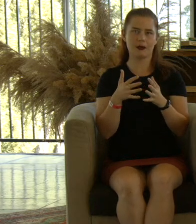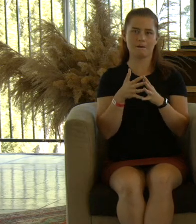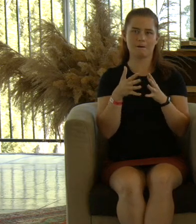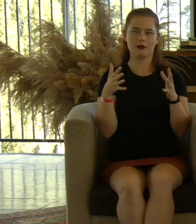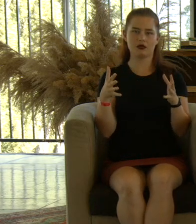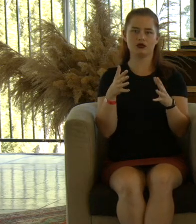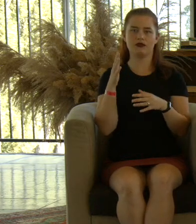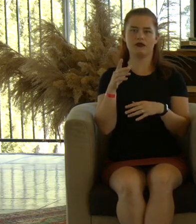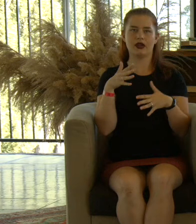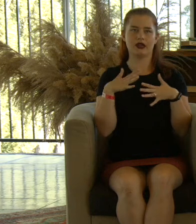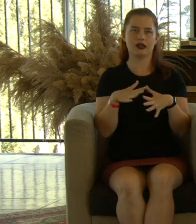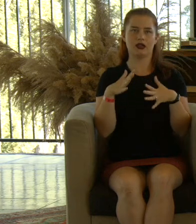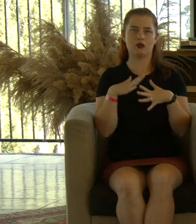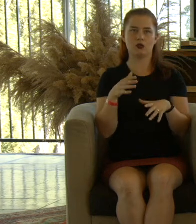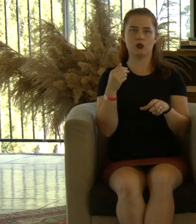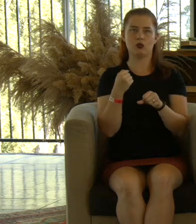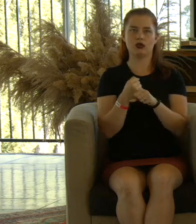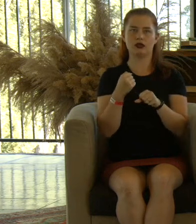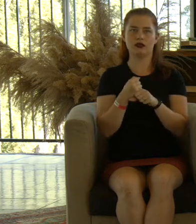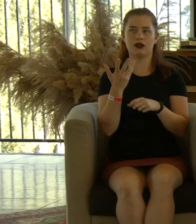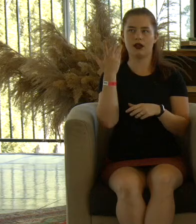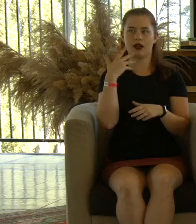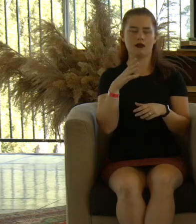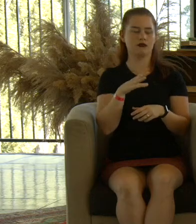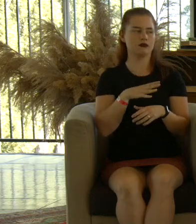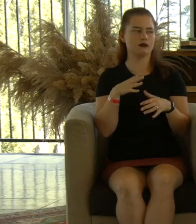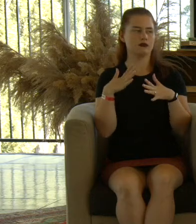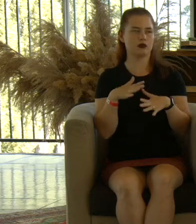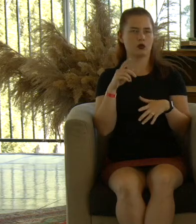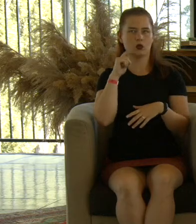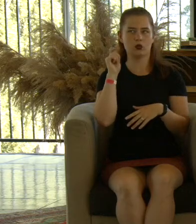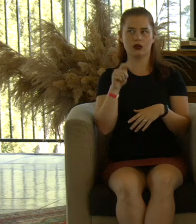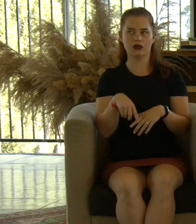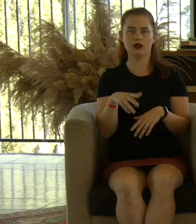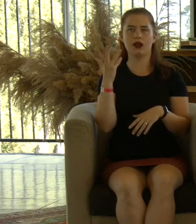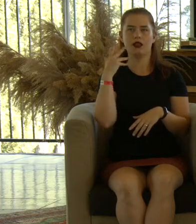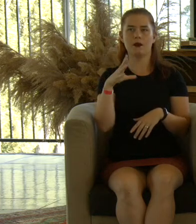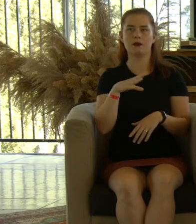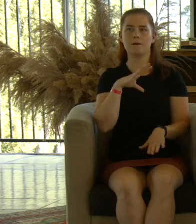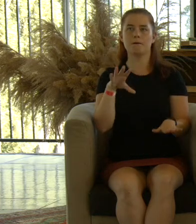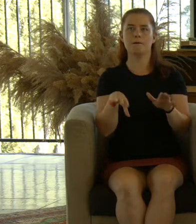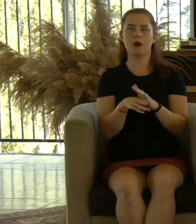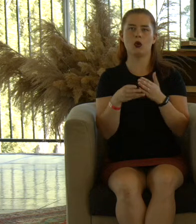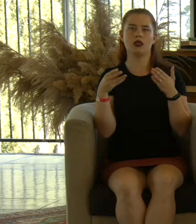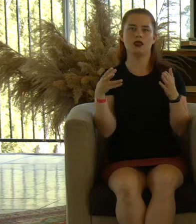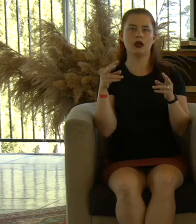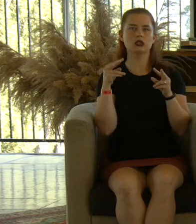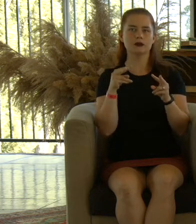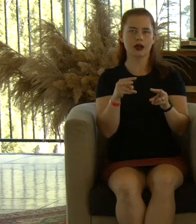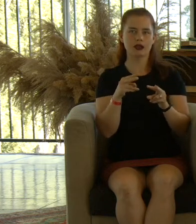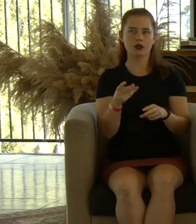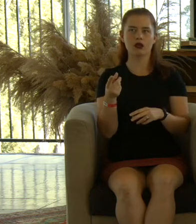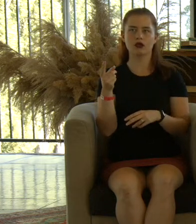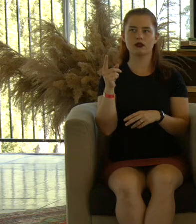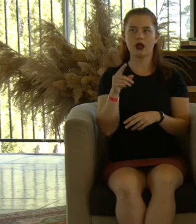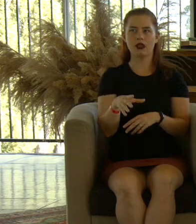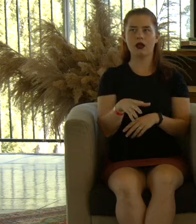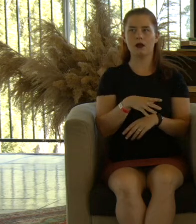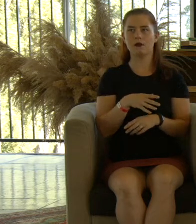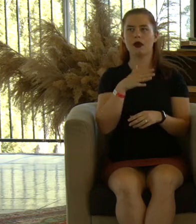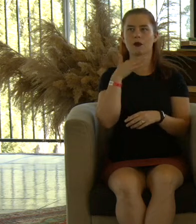большинство вин в Крыму делались, когда Крым был, ну, Крым и сейчас украинским, когда Крым был под нашим контролем, тогда там было